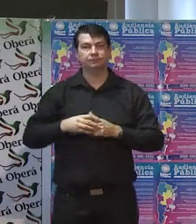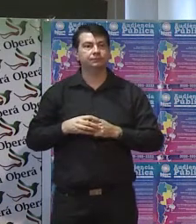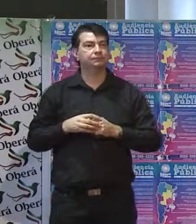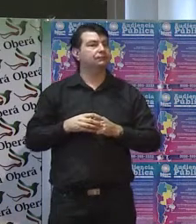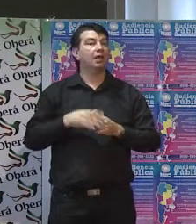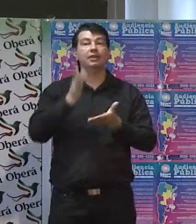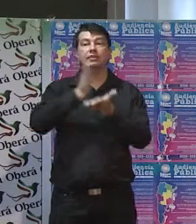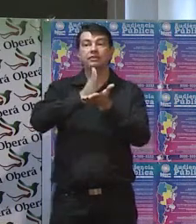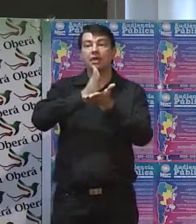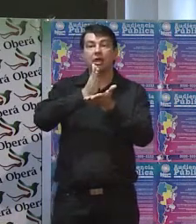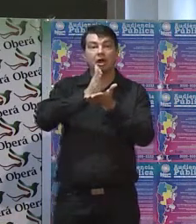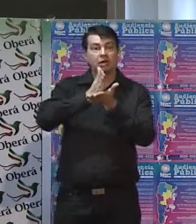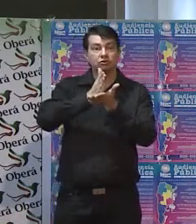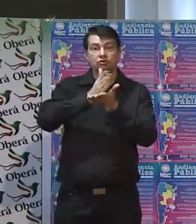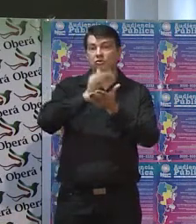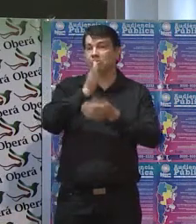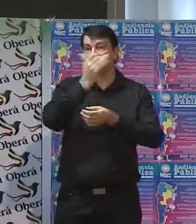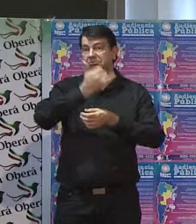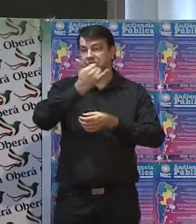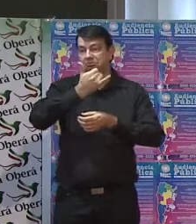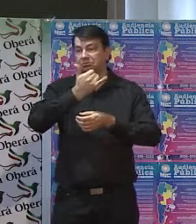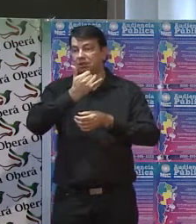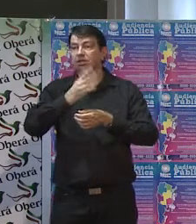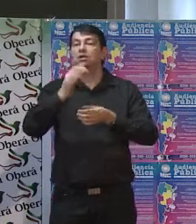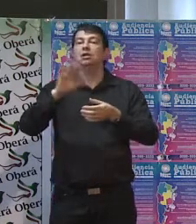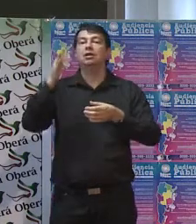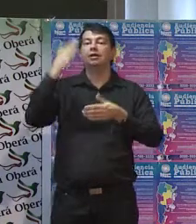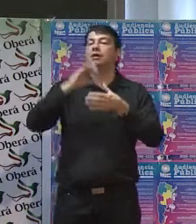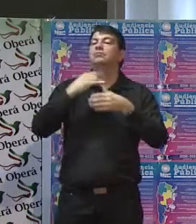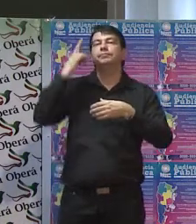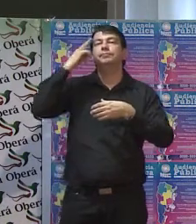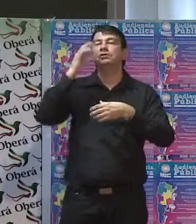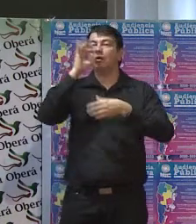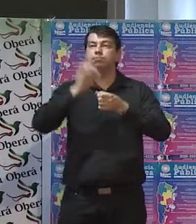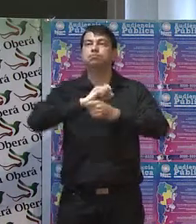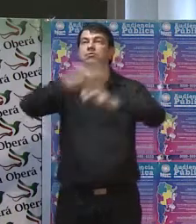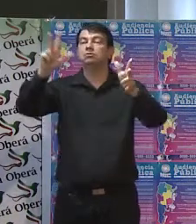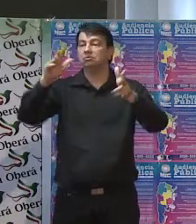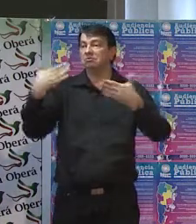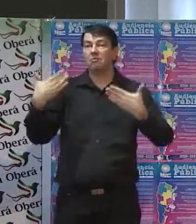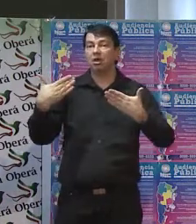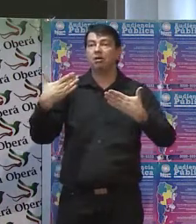un derecho a la libertad de expresión, pero tenemos que respetar los derechos de los demás.